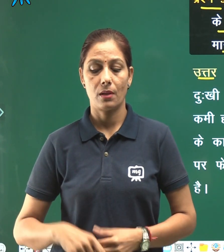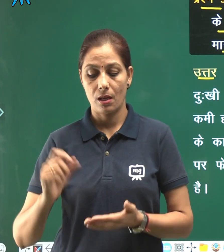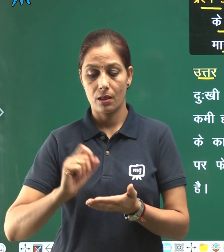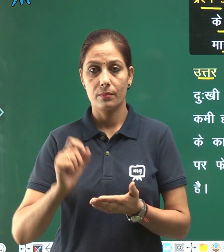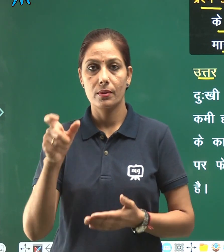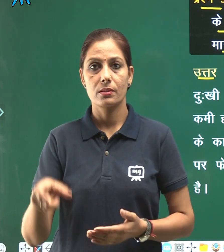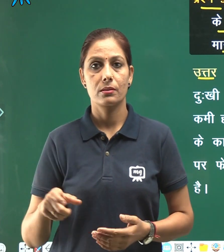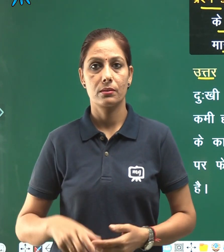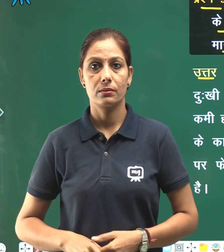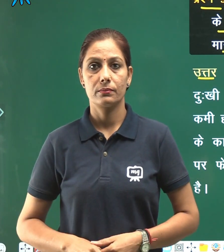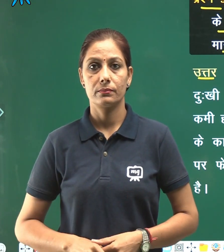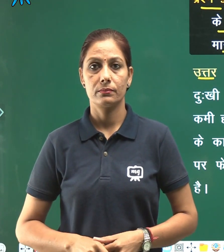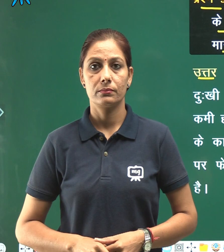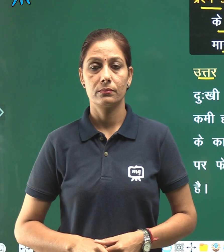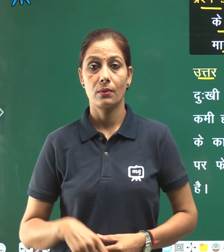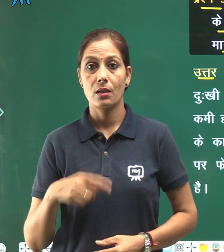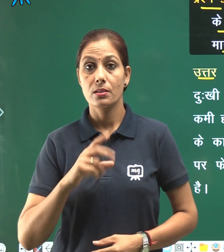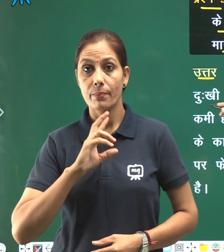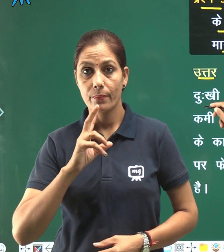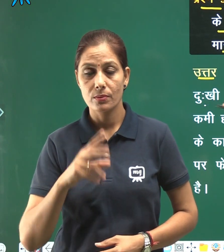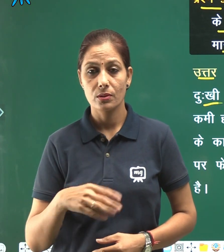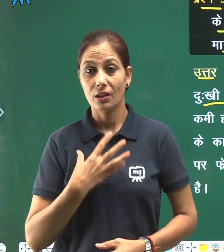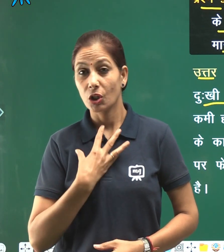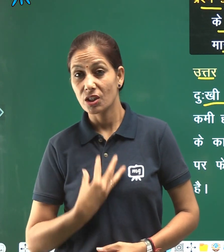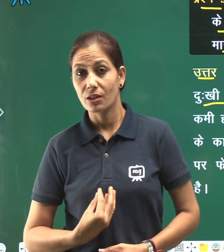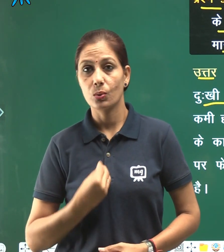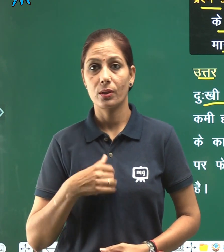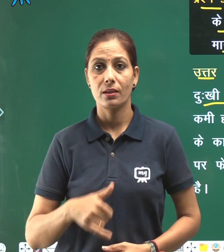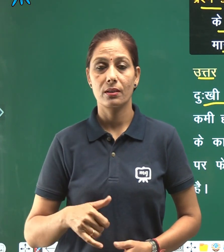लेखक इस बात से दुखी होता है कि